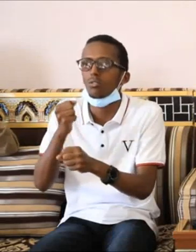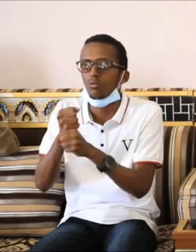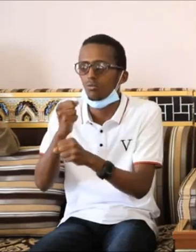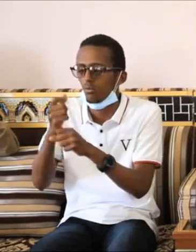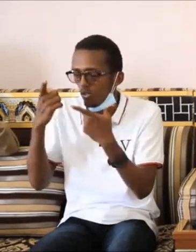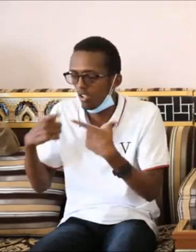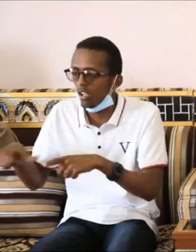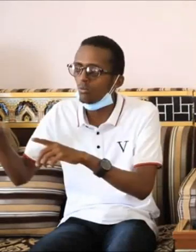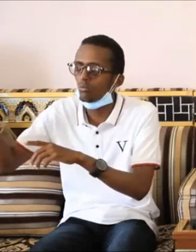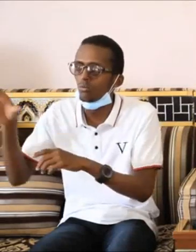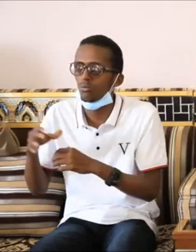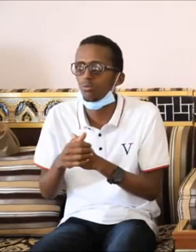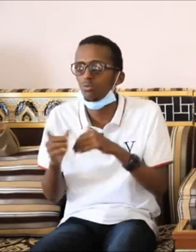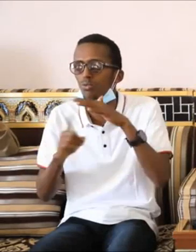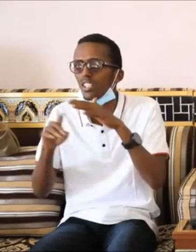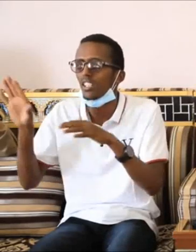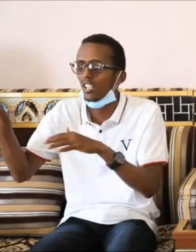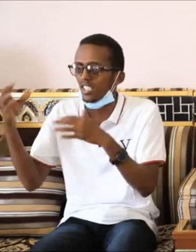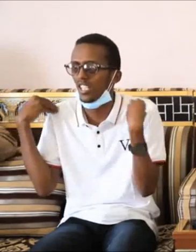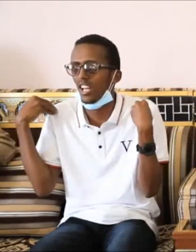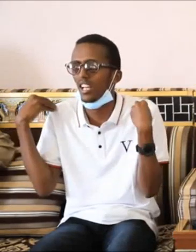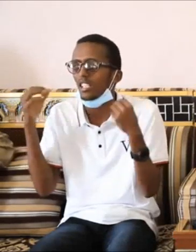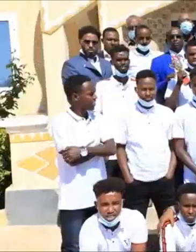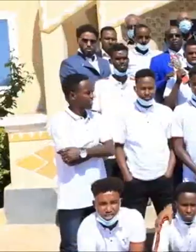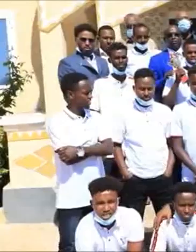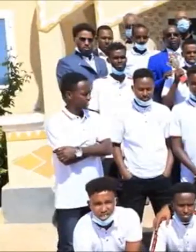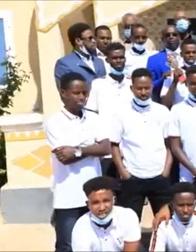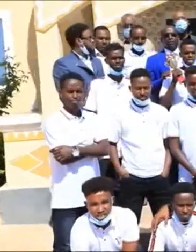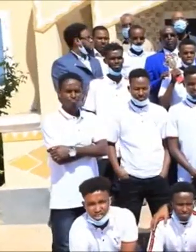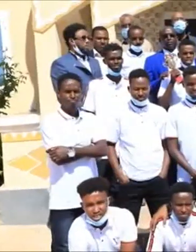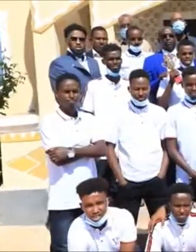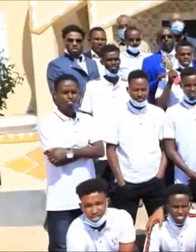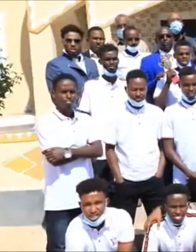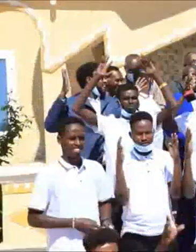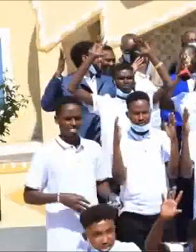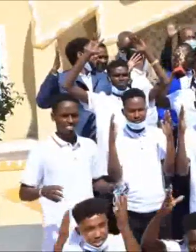waa la ogolaanayaa iyo wixii ka badana la helaba aad iyo aad baa